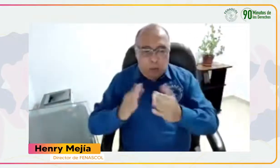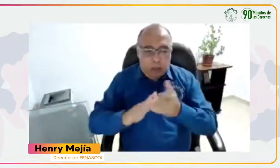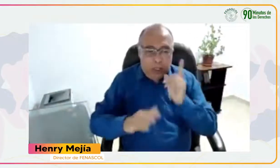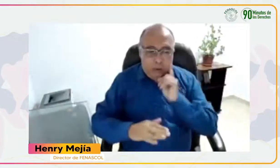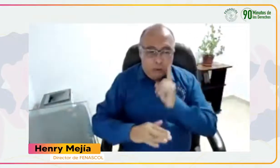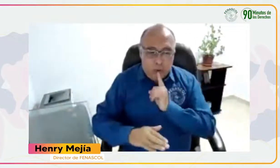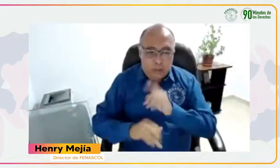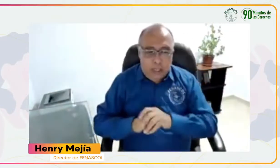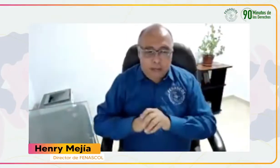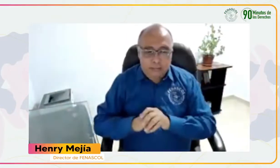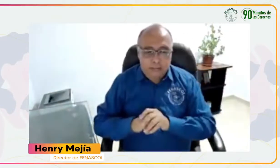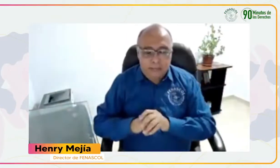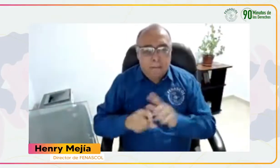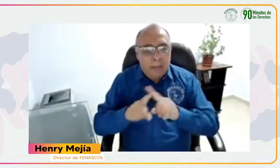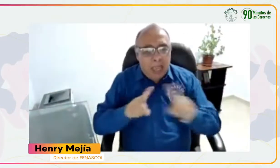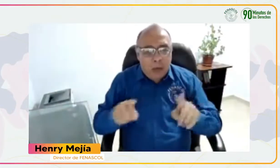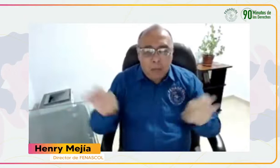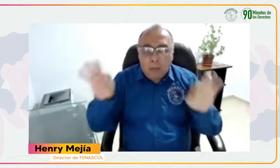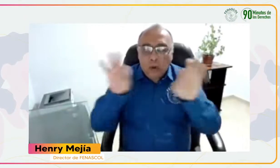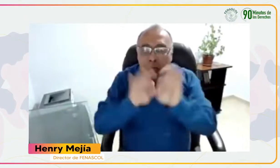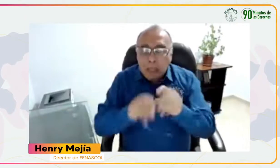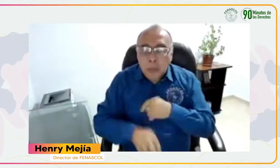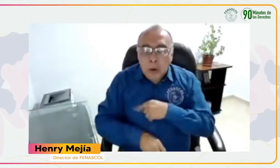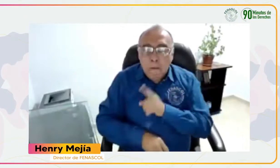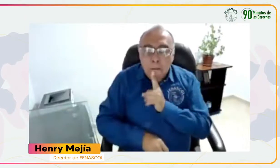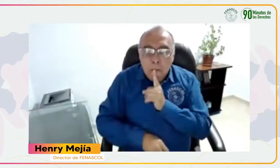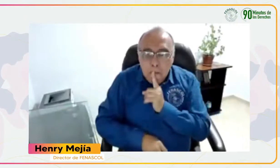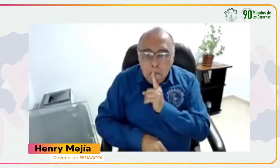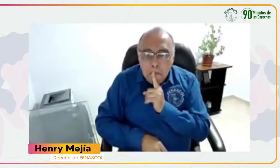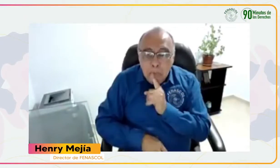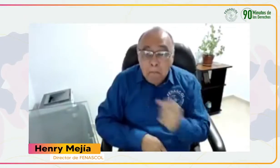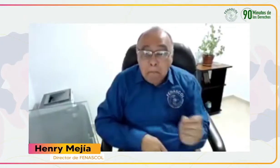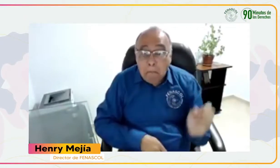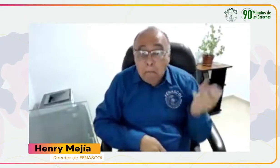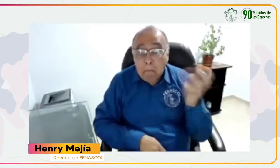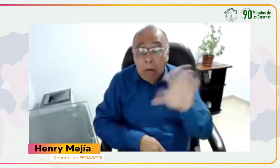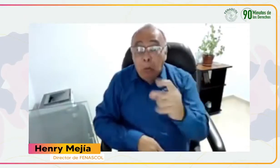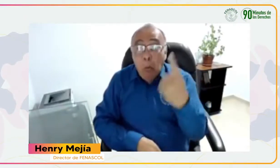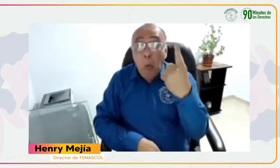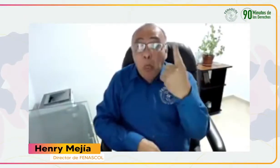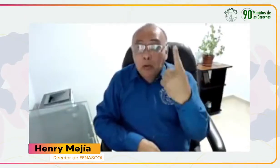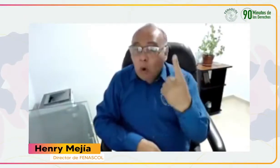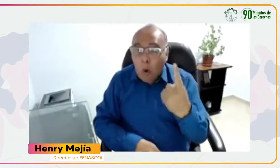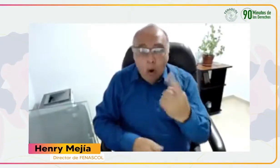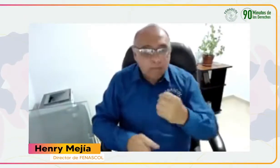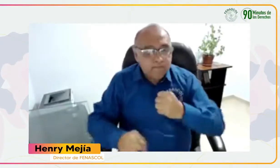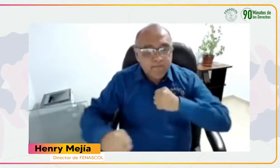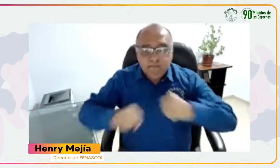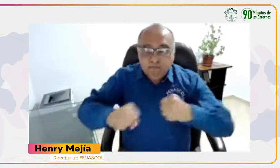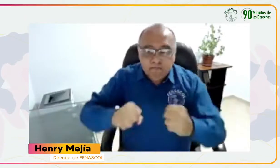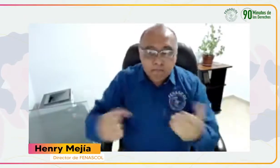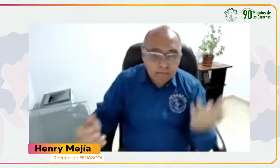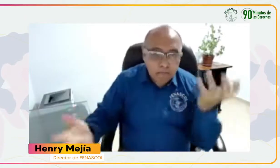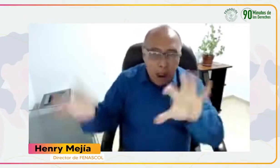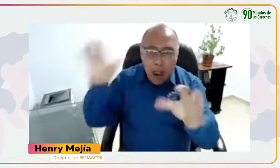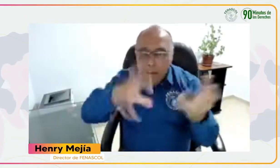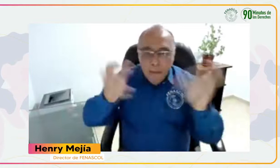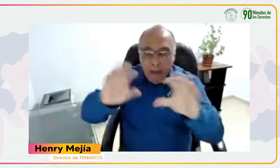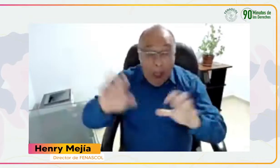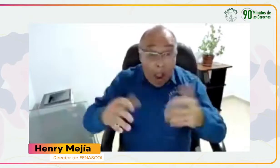para construir conocimiento para la comunidad sorda. Es muy importante que no tengamos una actitud pasiva, sino que empecemos también